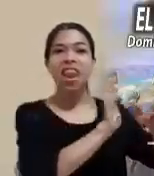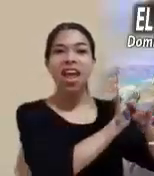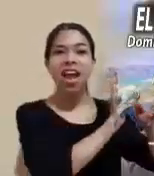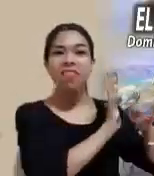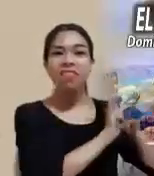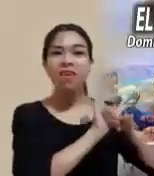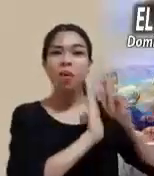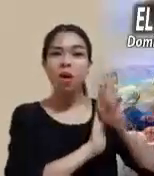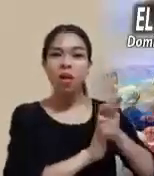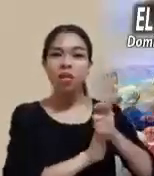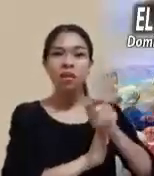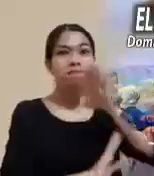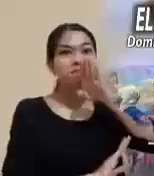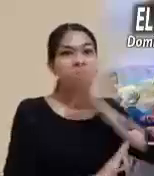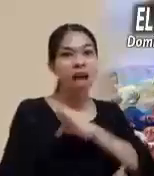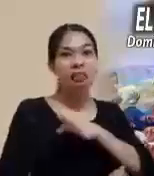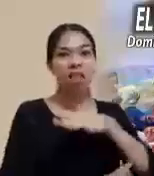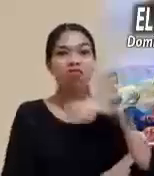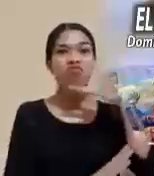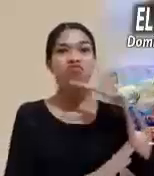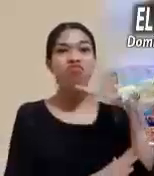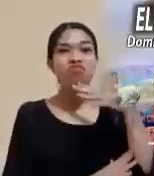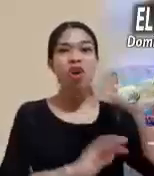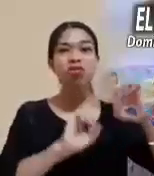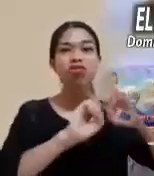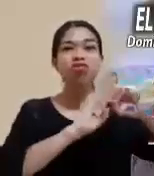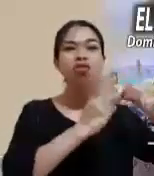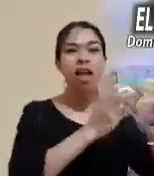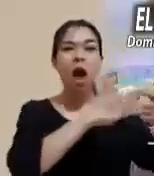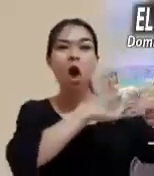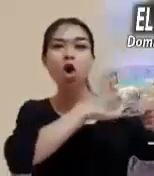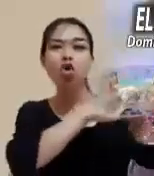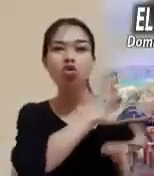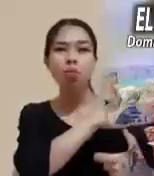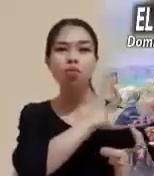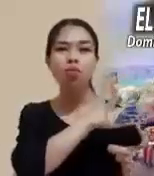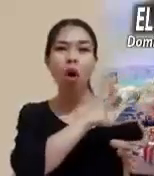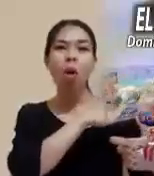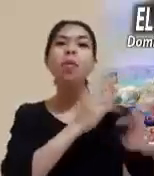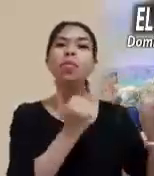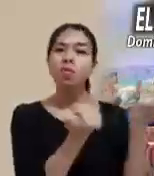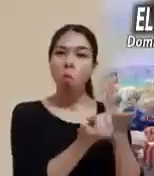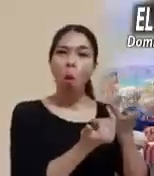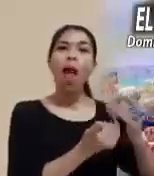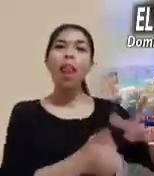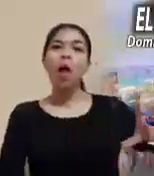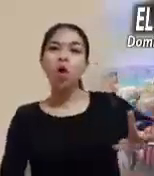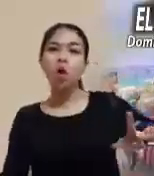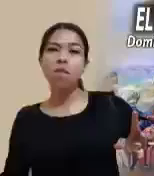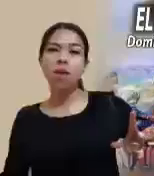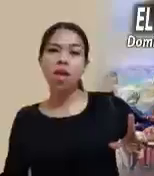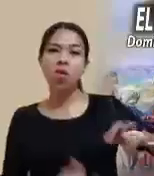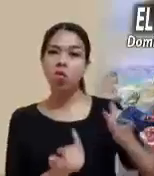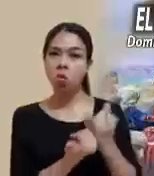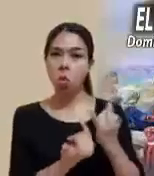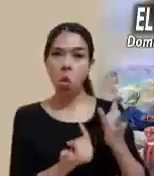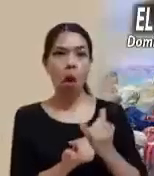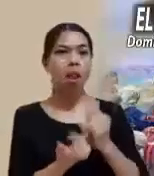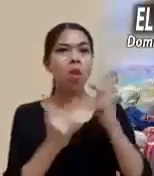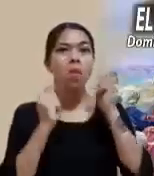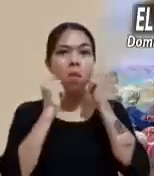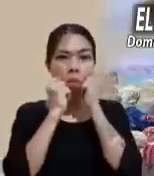el recrudecimiento de la corrupción en la sociedad y en el Estado, que involucra poderes